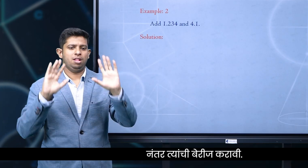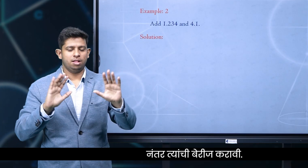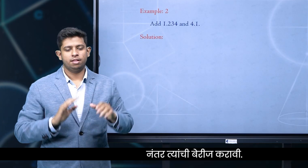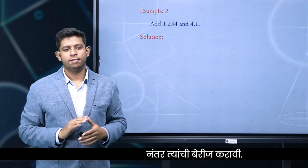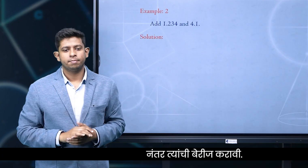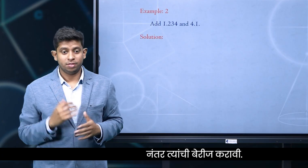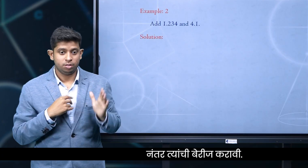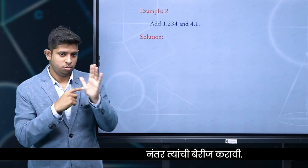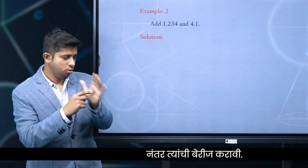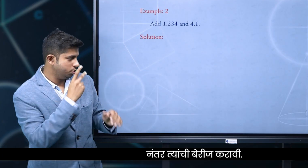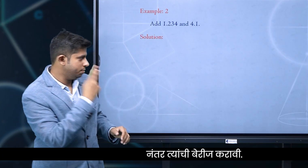त्यांची बेरीज करावी.